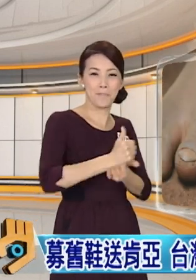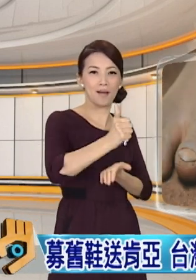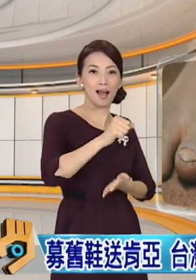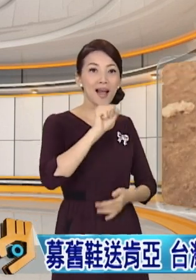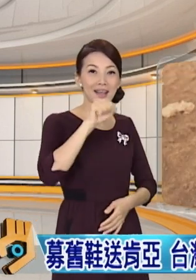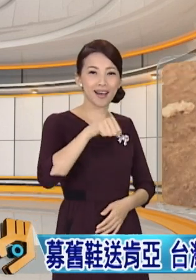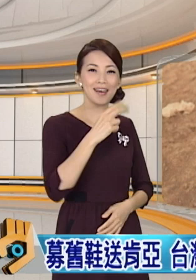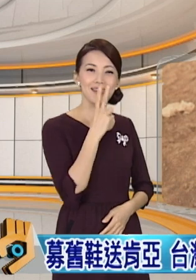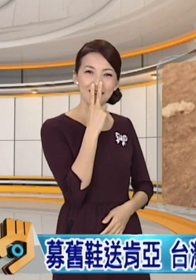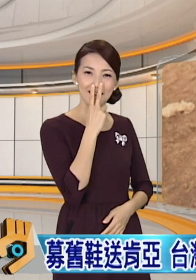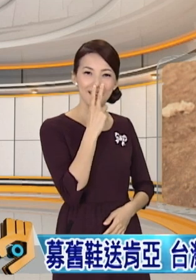去。